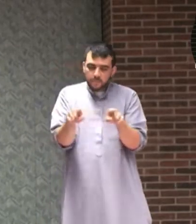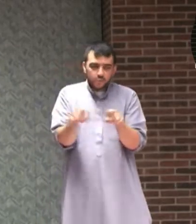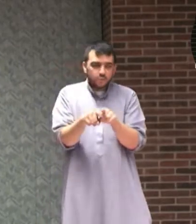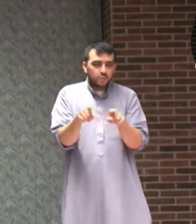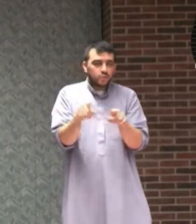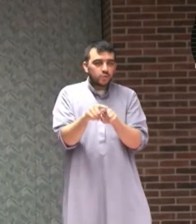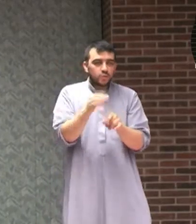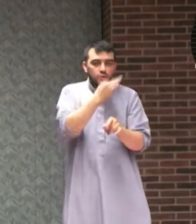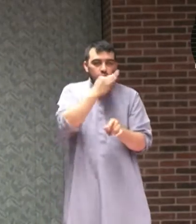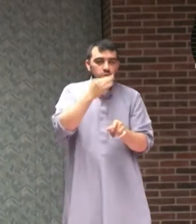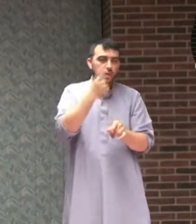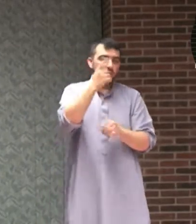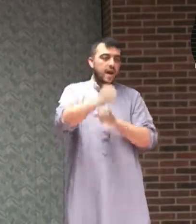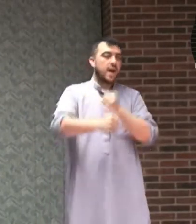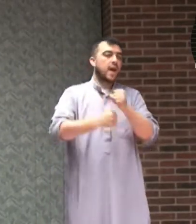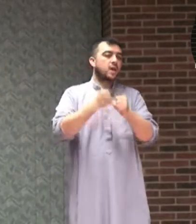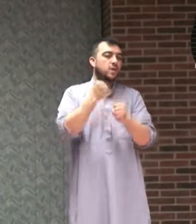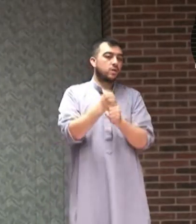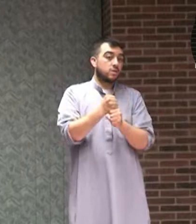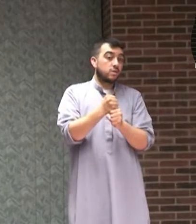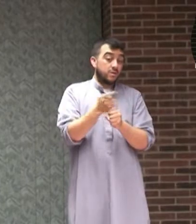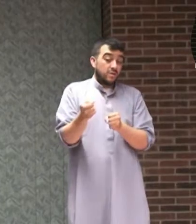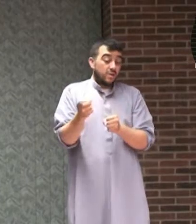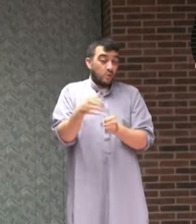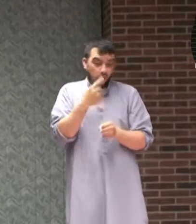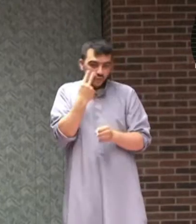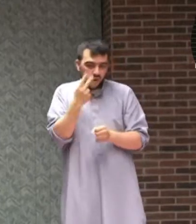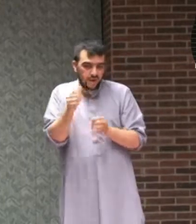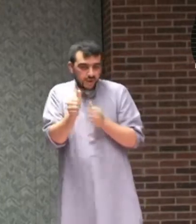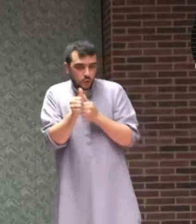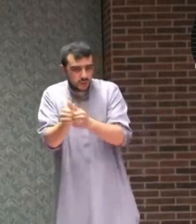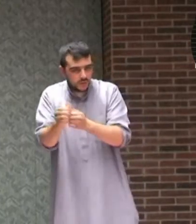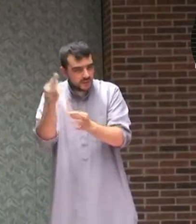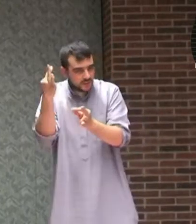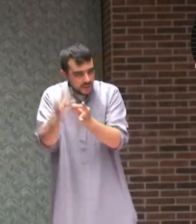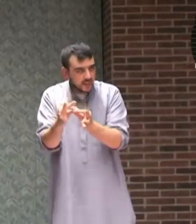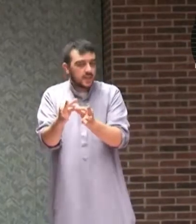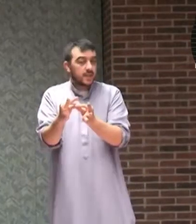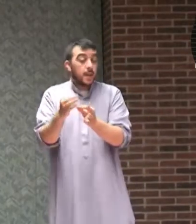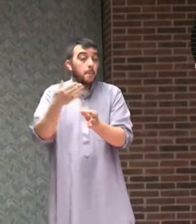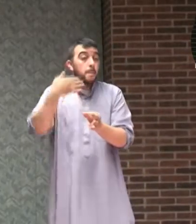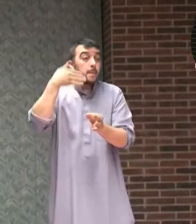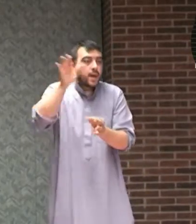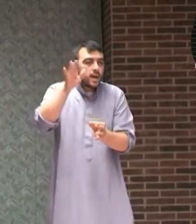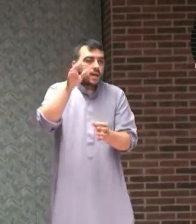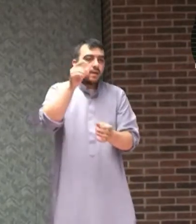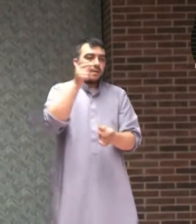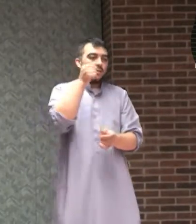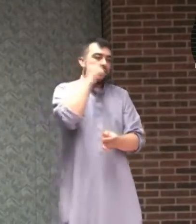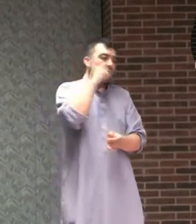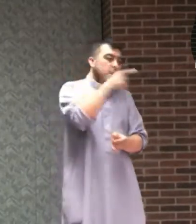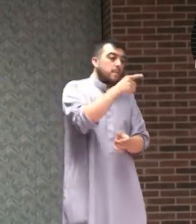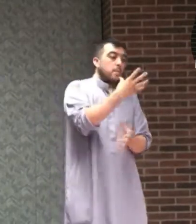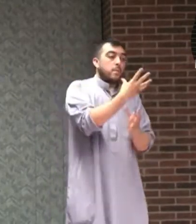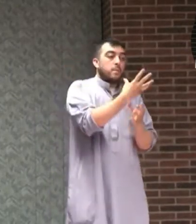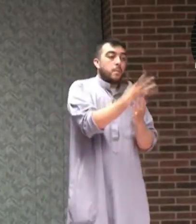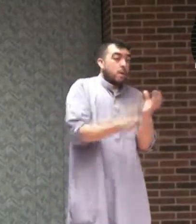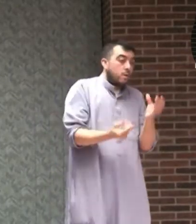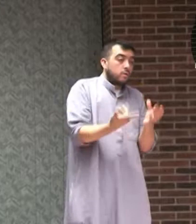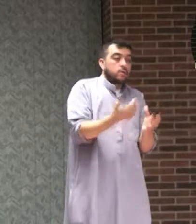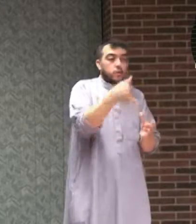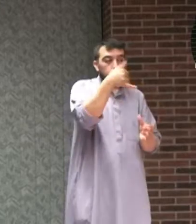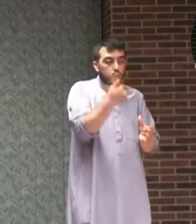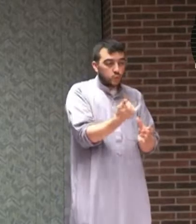Pour celui-là, c'est comme s'il avait jeûné toute l'année. Donc, l'aura fait suivre. Pour celle qui a eu ses menstrues ou les